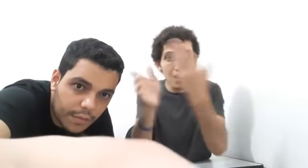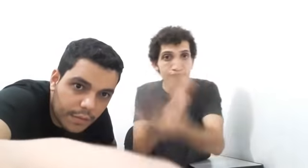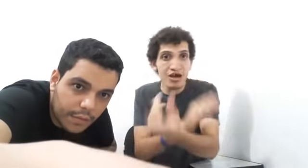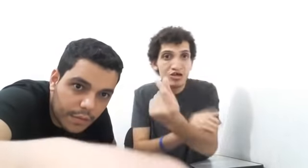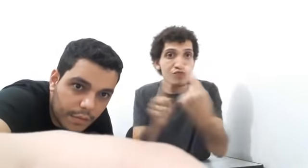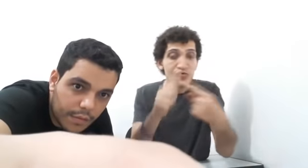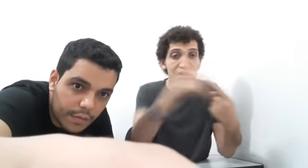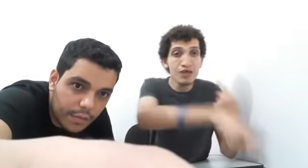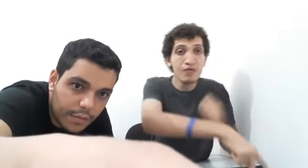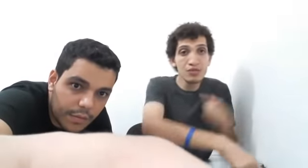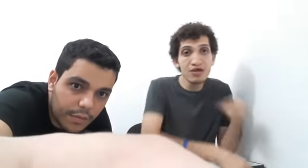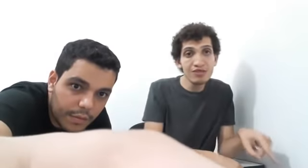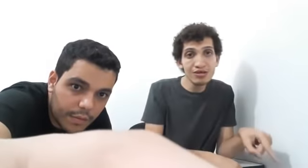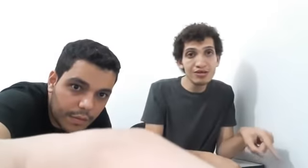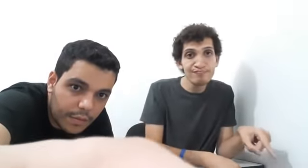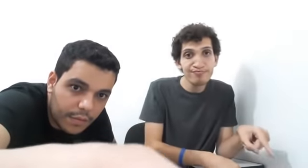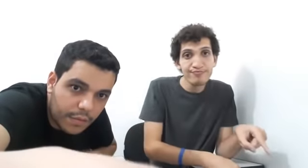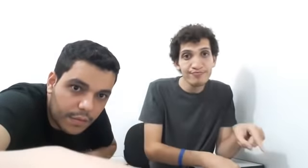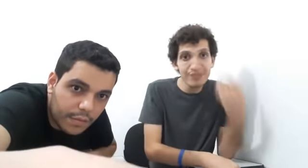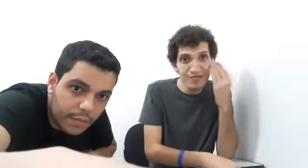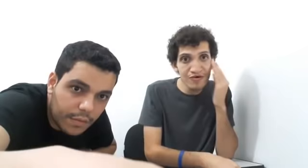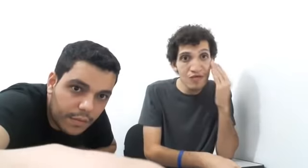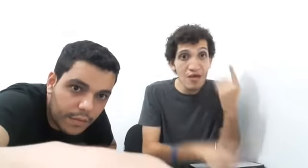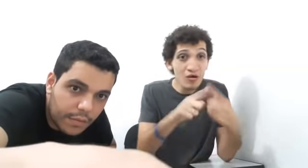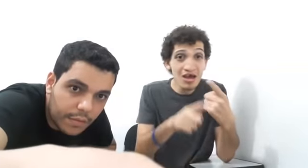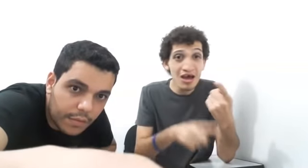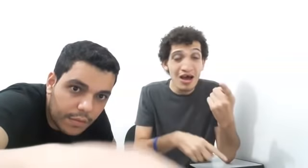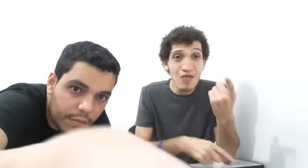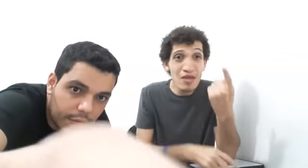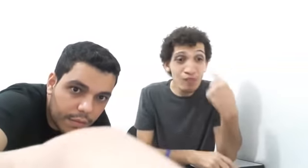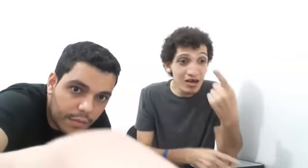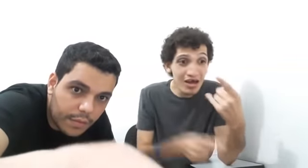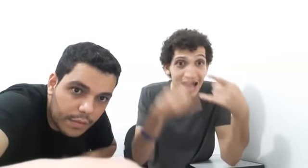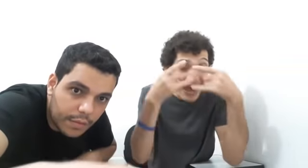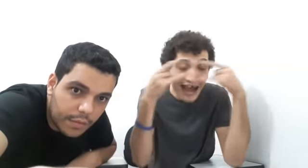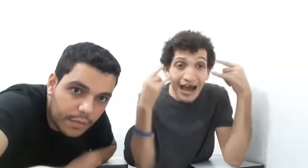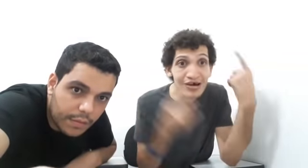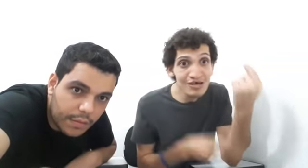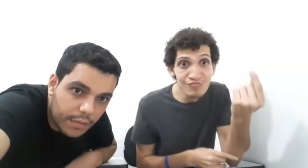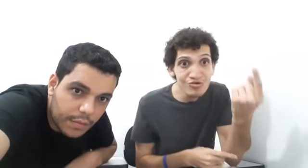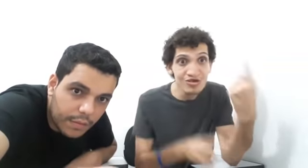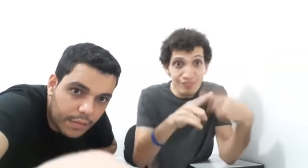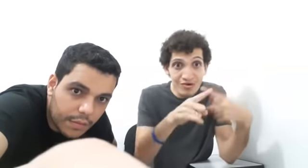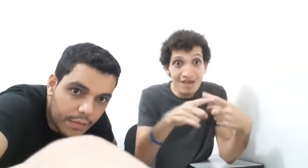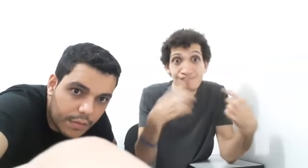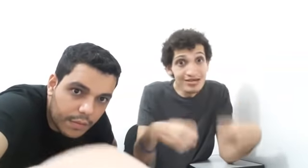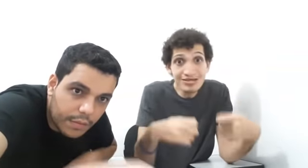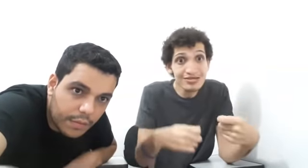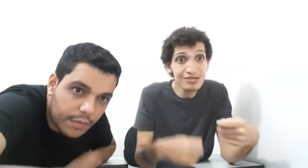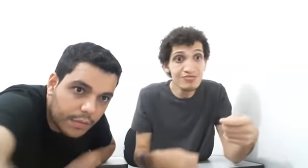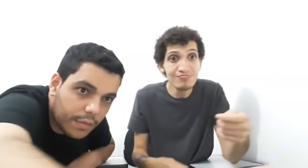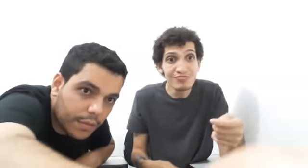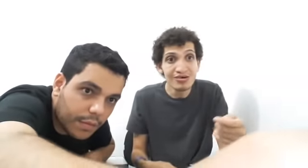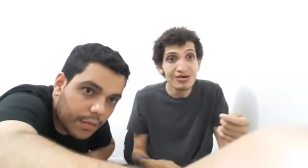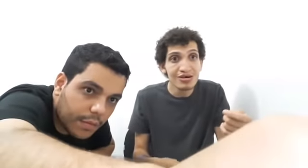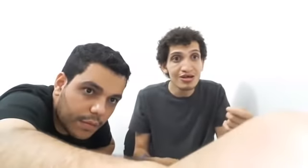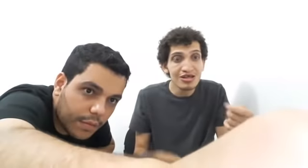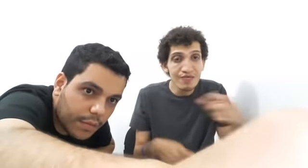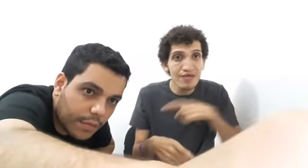perde dinheiro porque não esteve aqui. Entendeu? Não é nem porque ganância com dinheiro, é porque precisa mesmo. E ter para